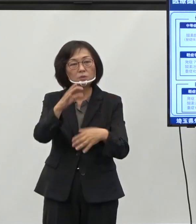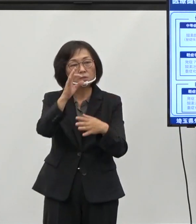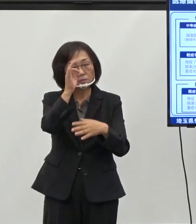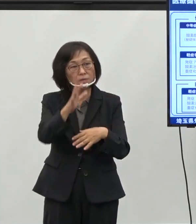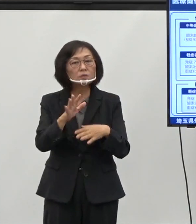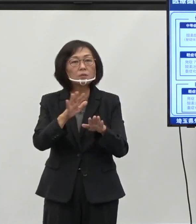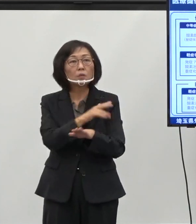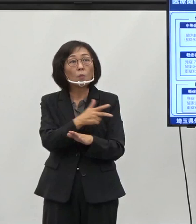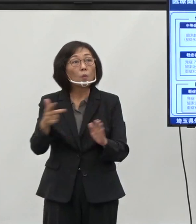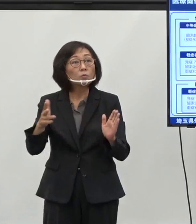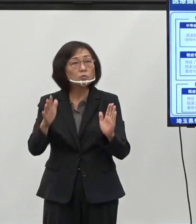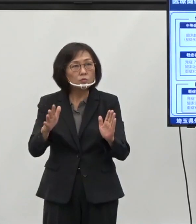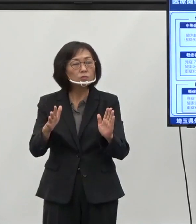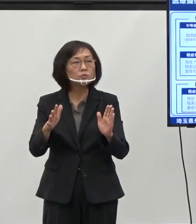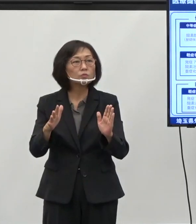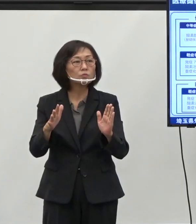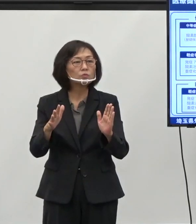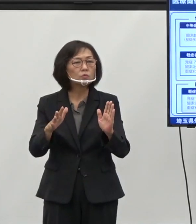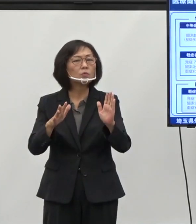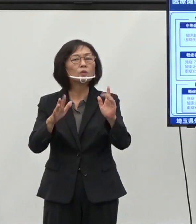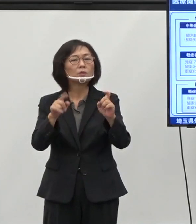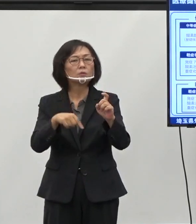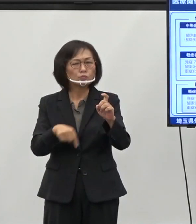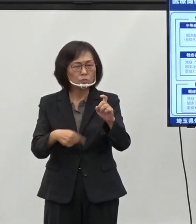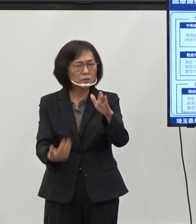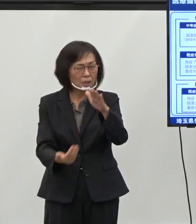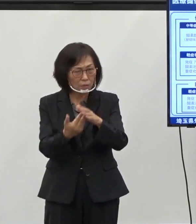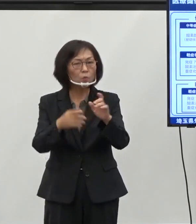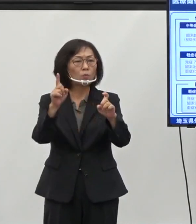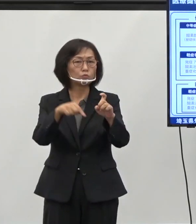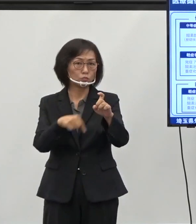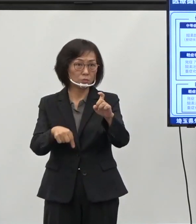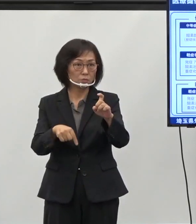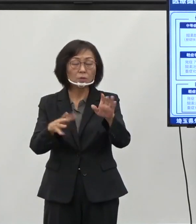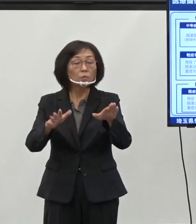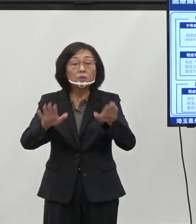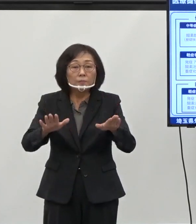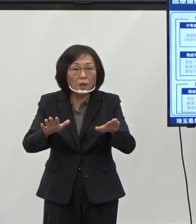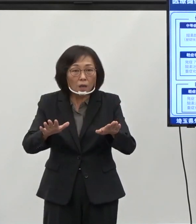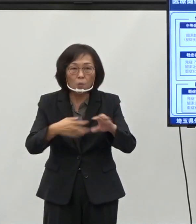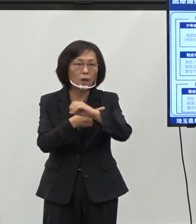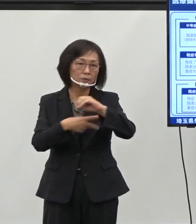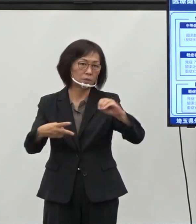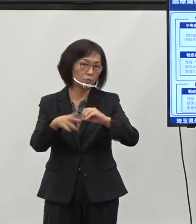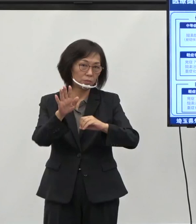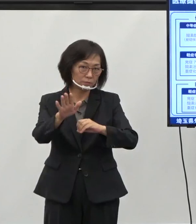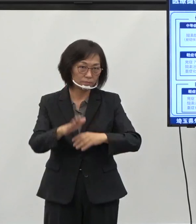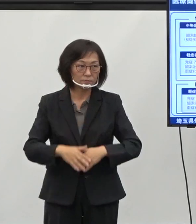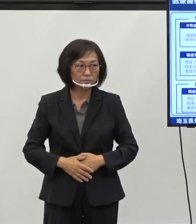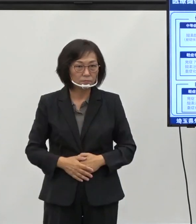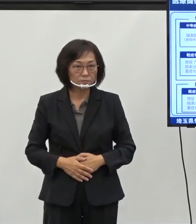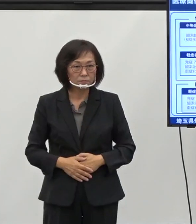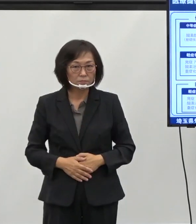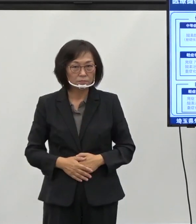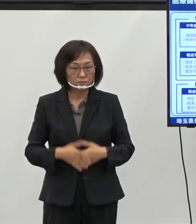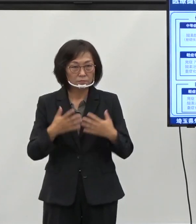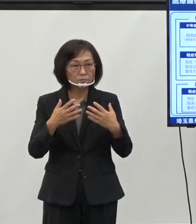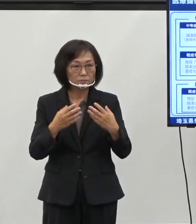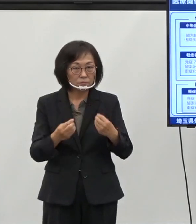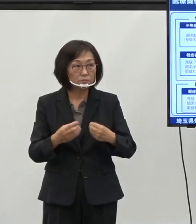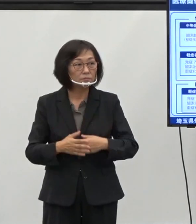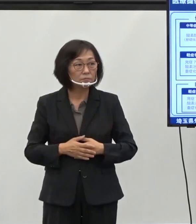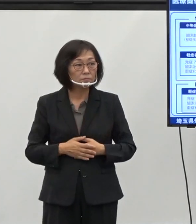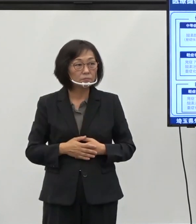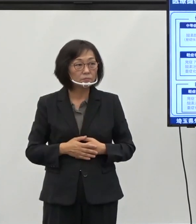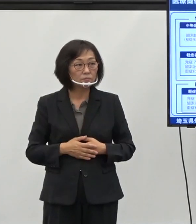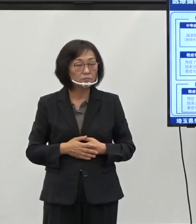10、失礼しました。今週において10というのもありましたけど、最大で現時点ではゼロであります。 はい、 ありがとうございます。